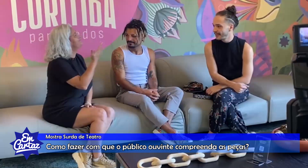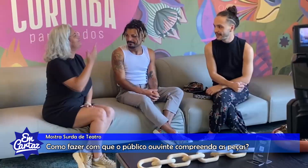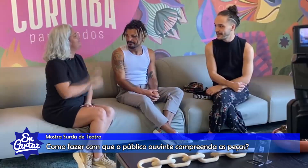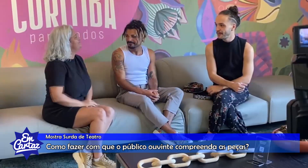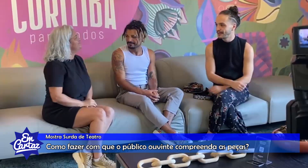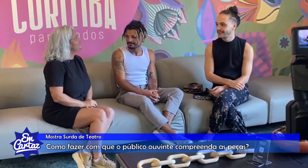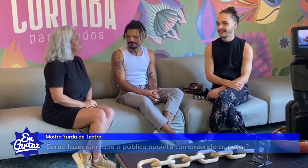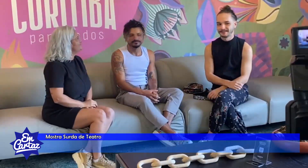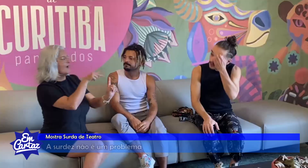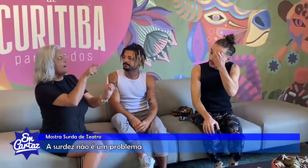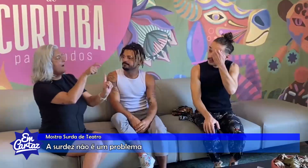essa mostra.